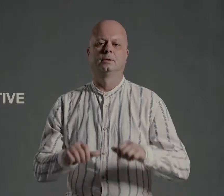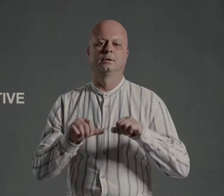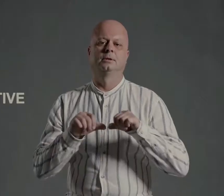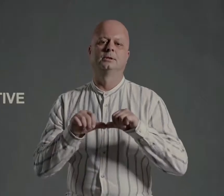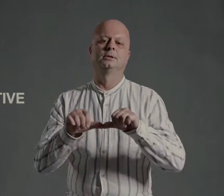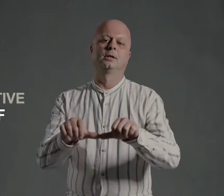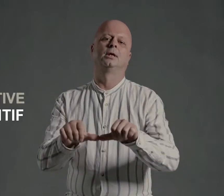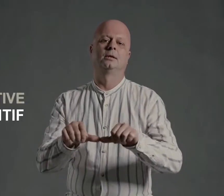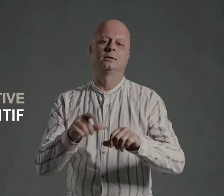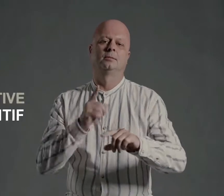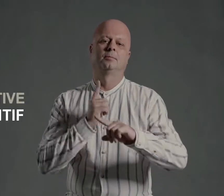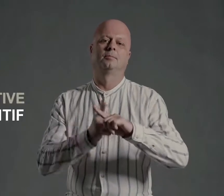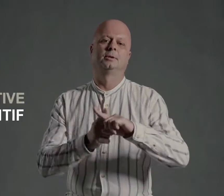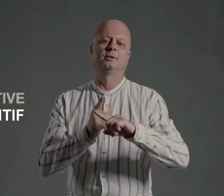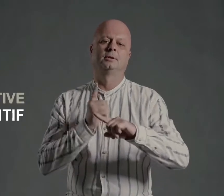Reste positif.